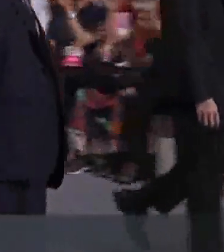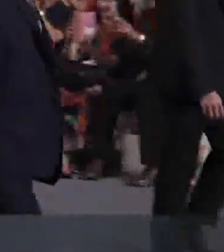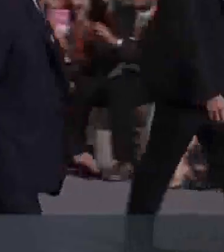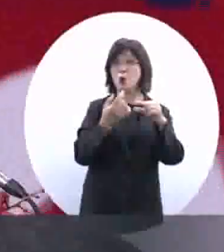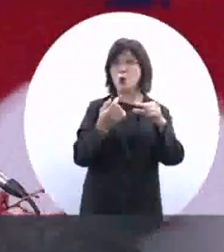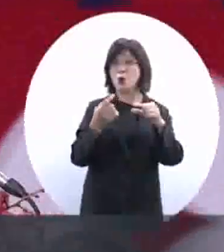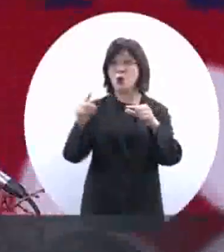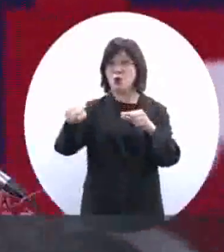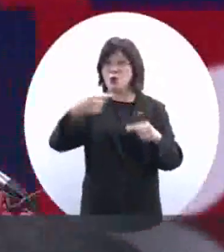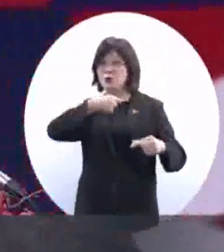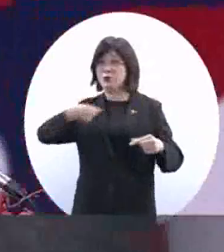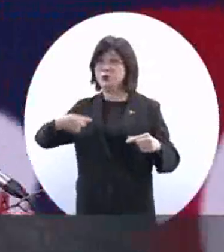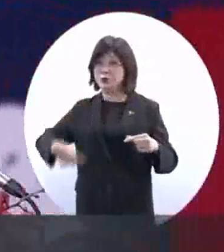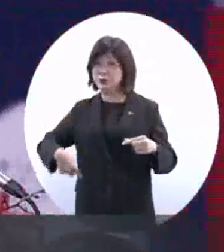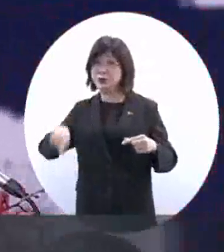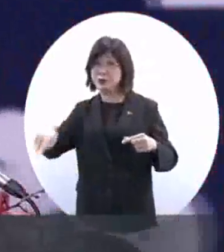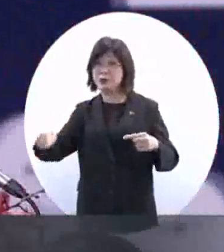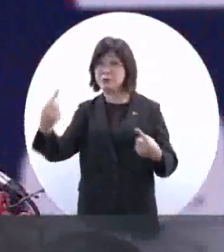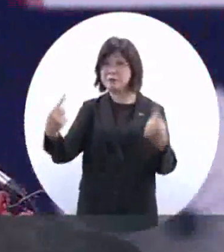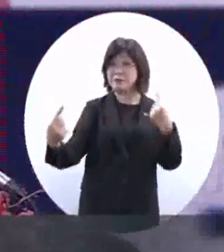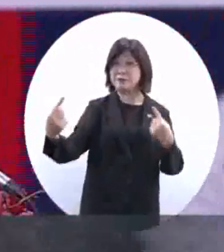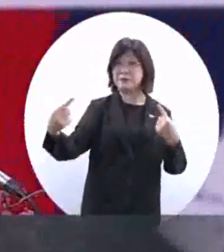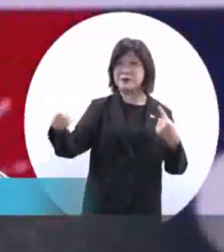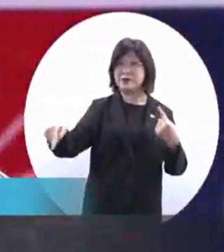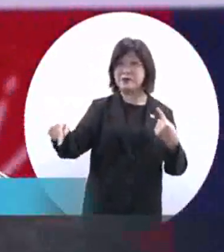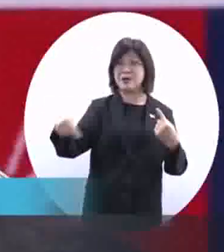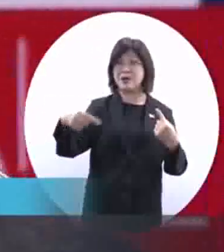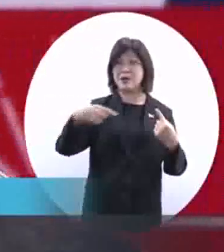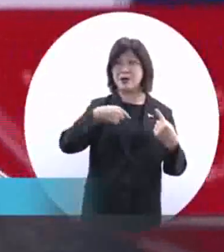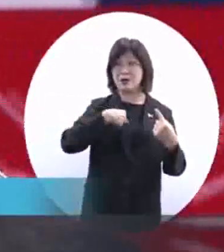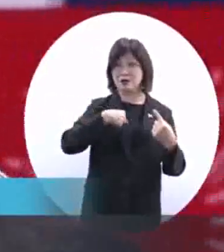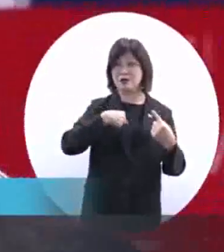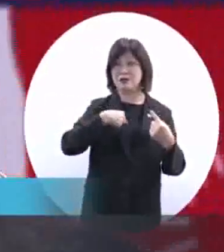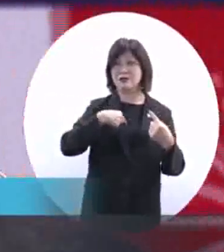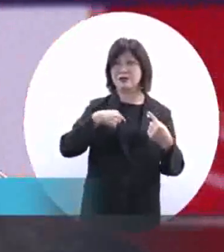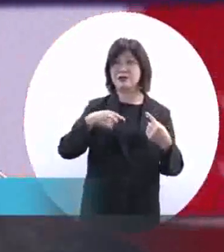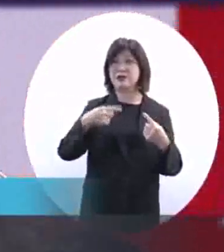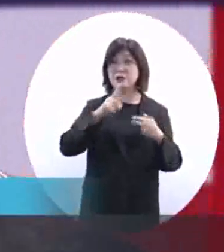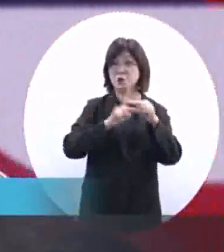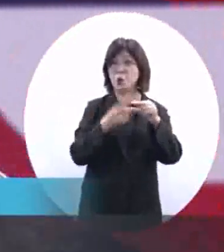否在提及祖国论也备受关注。记者朱凤芝、钟建刚综合报道。